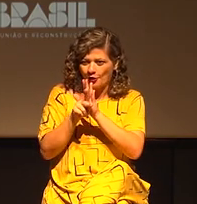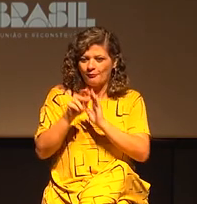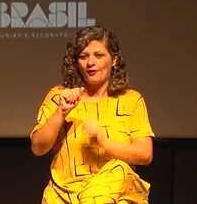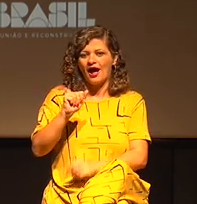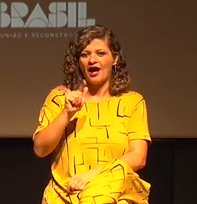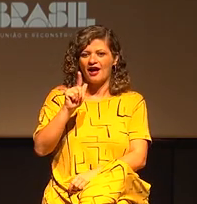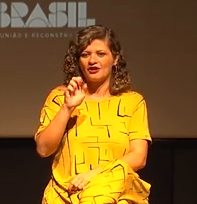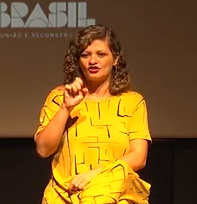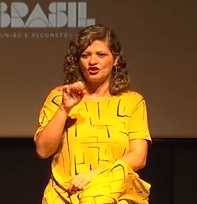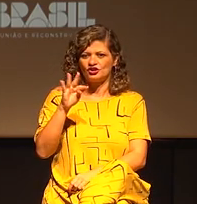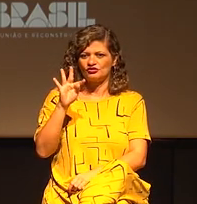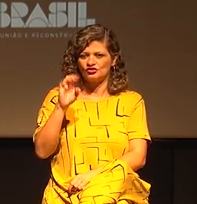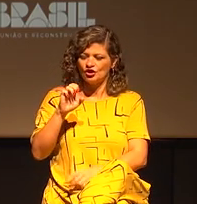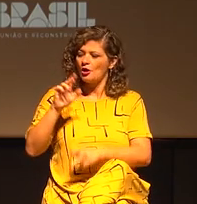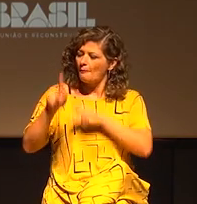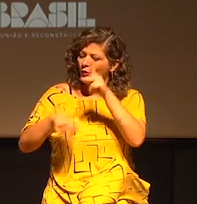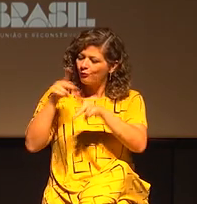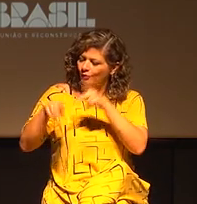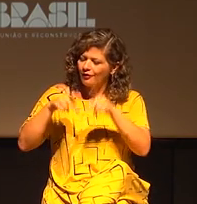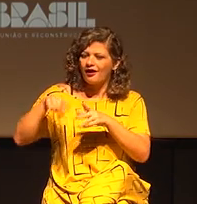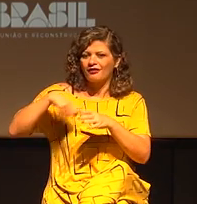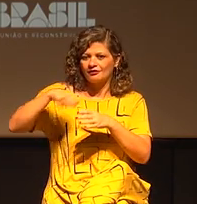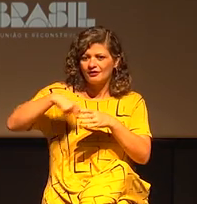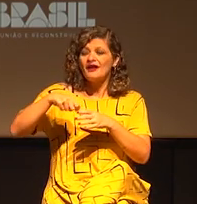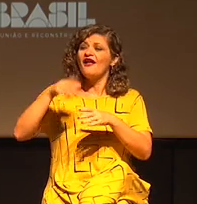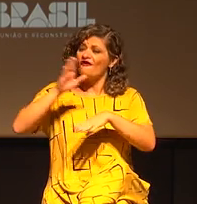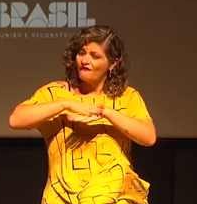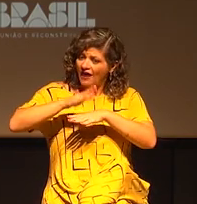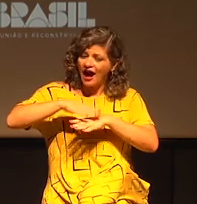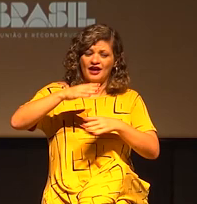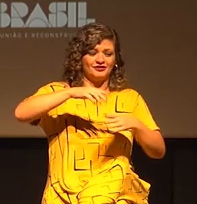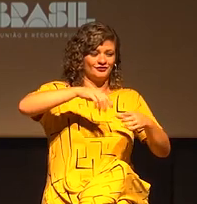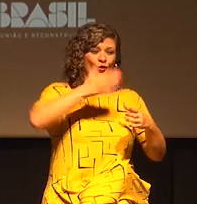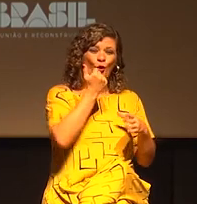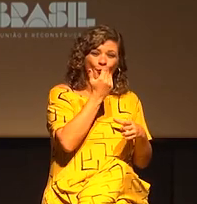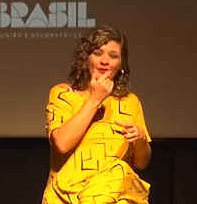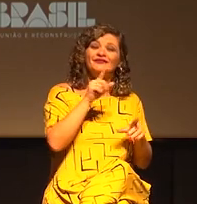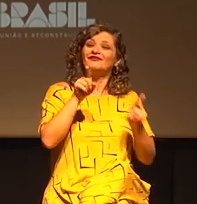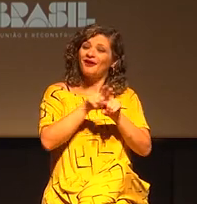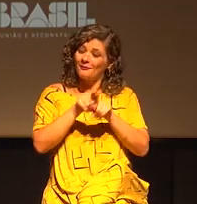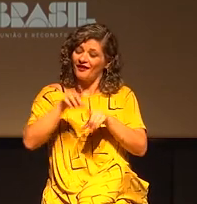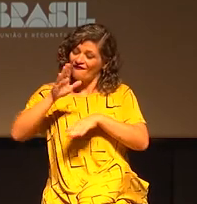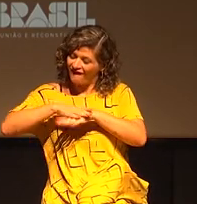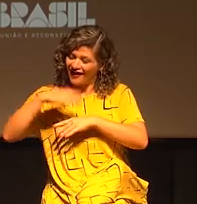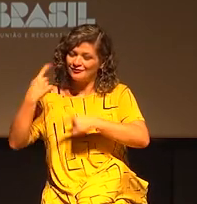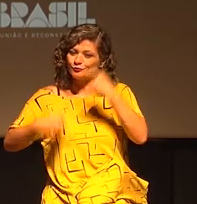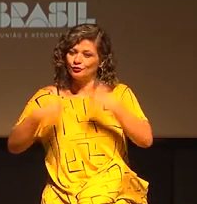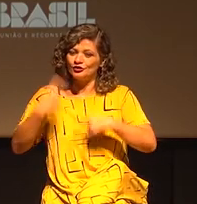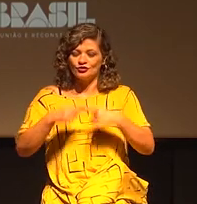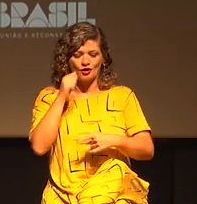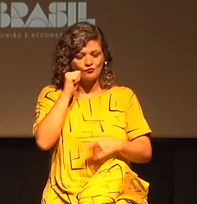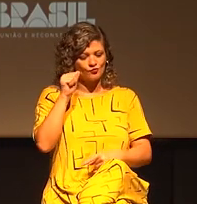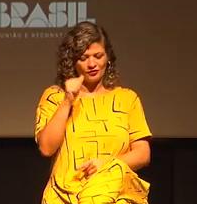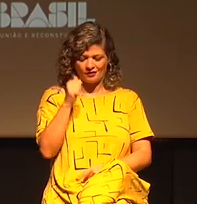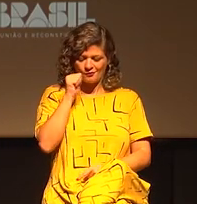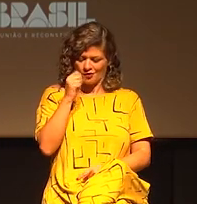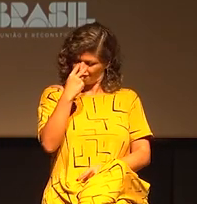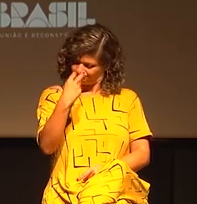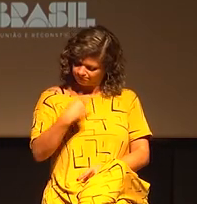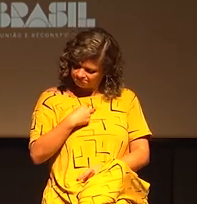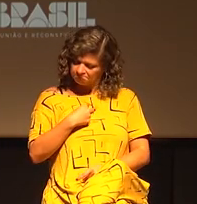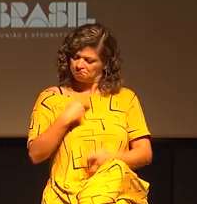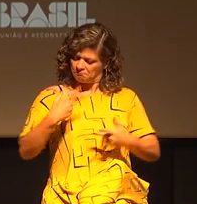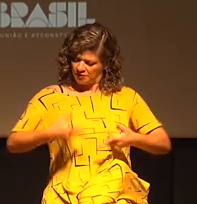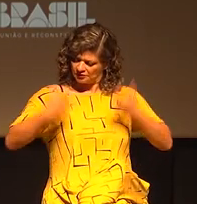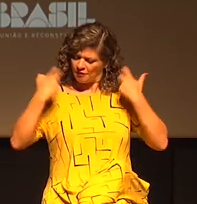alimentação é um lugar para fazer comida mas também fazer política né e elas se entenderem como sujeitas políticas nos territórios né